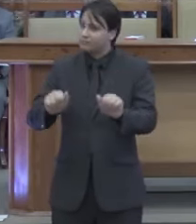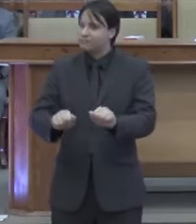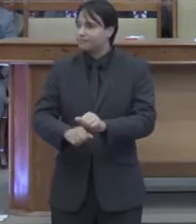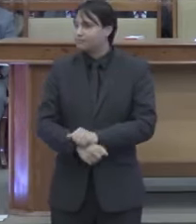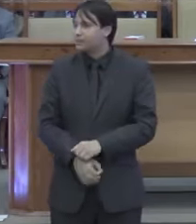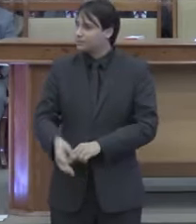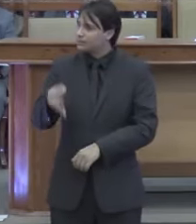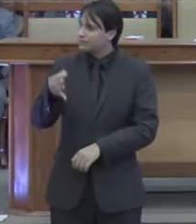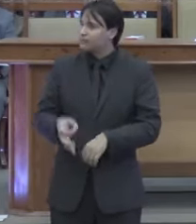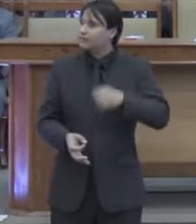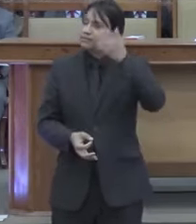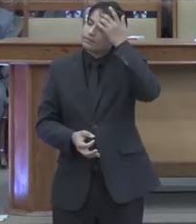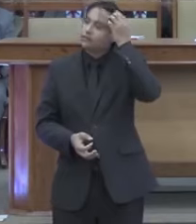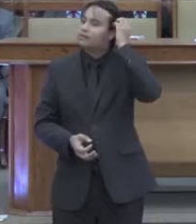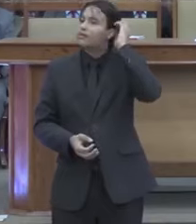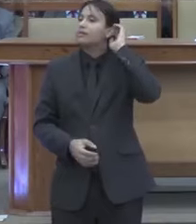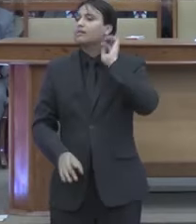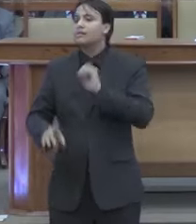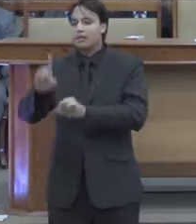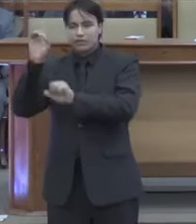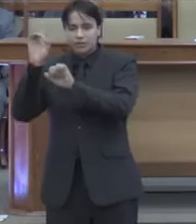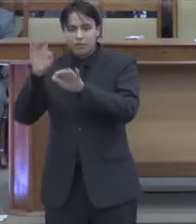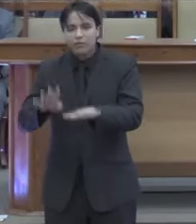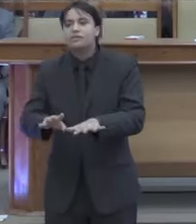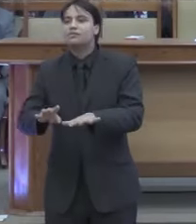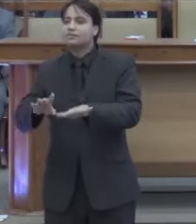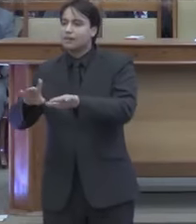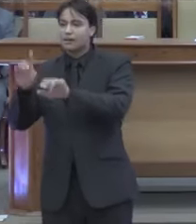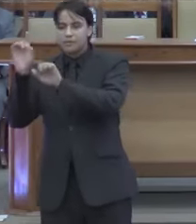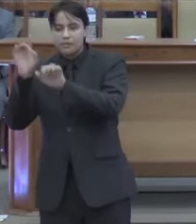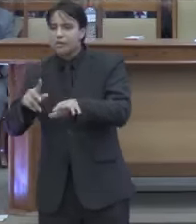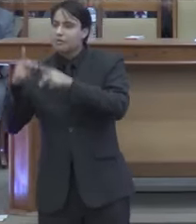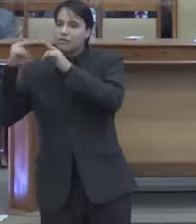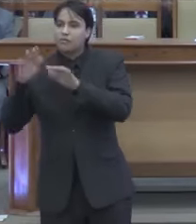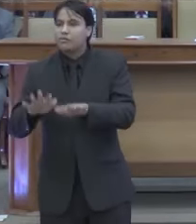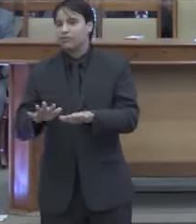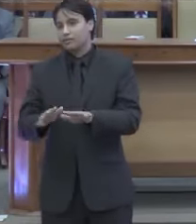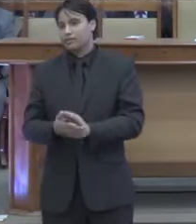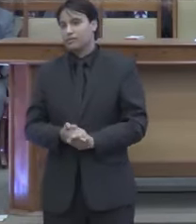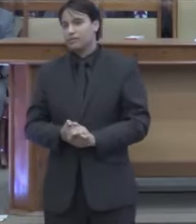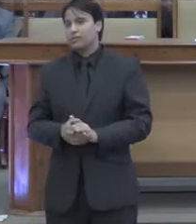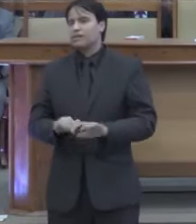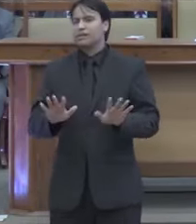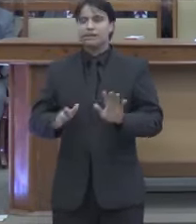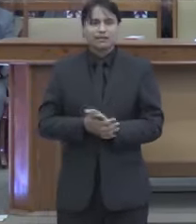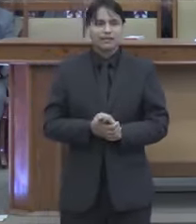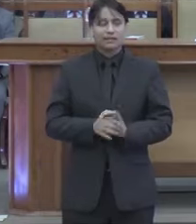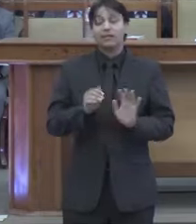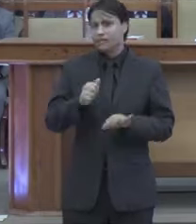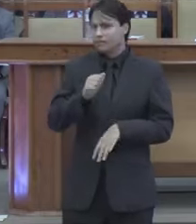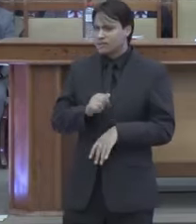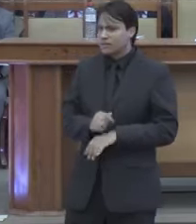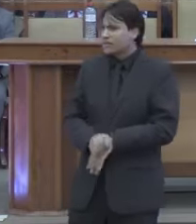Não é assim? Deus vai abrindo outras portas para você. Agora vai ser difícil. Se a prostituta quer aceitar